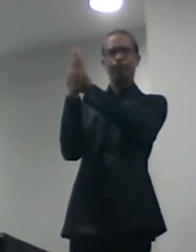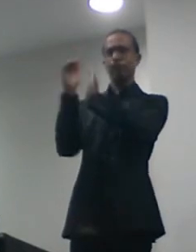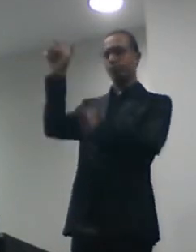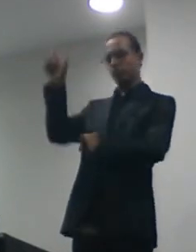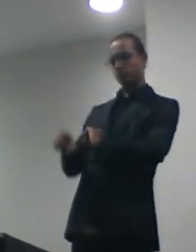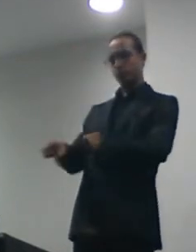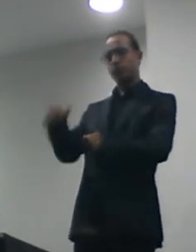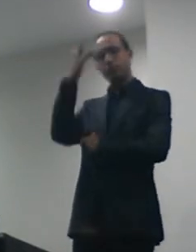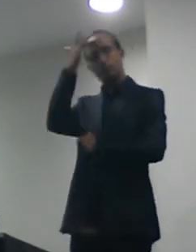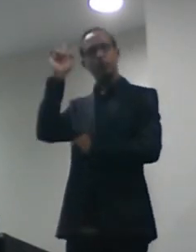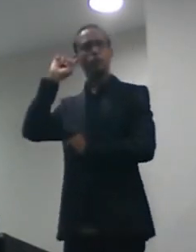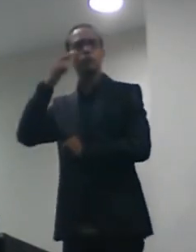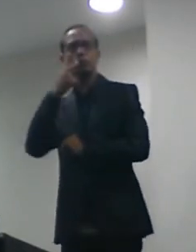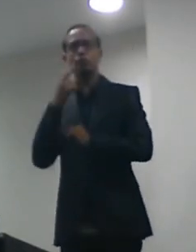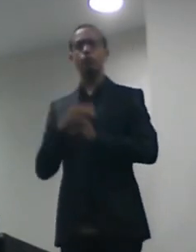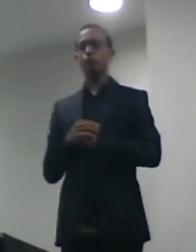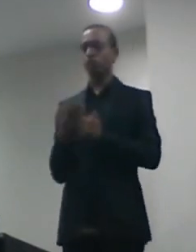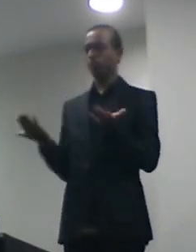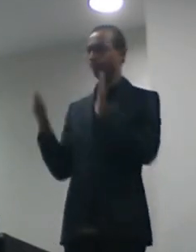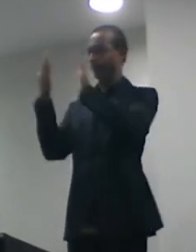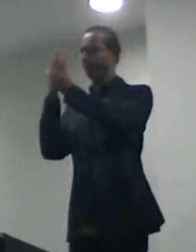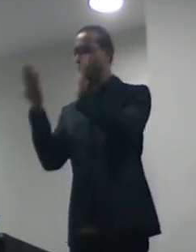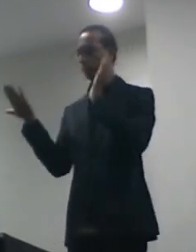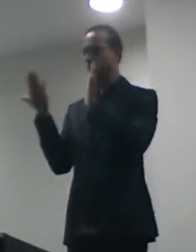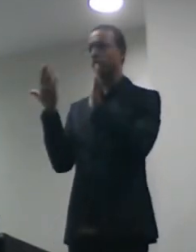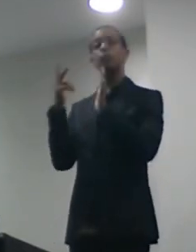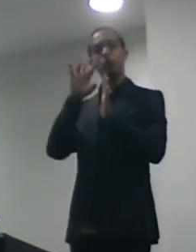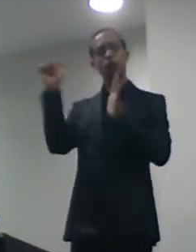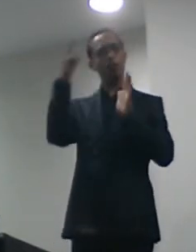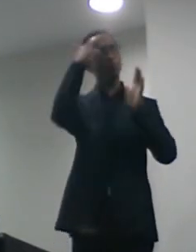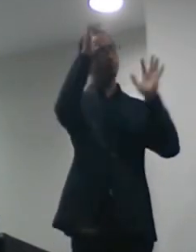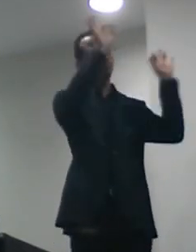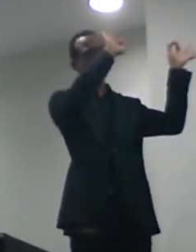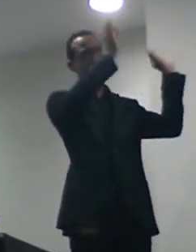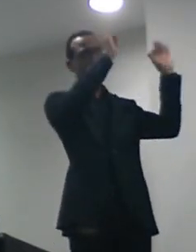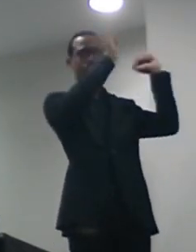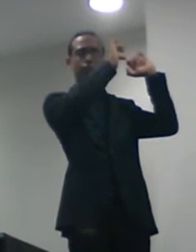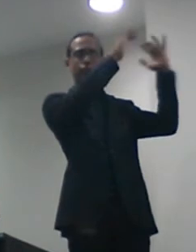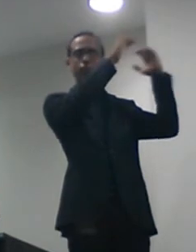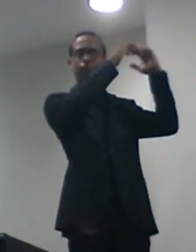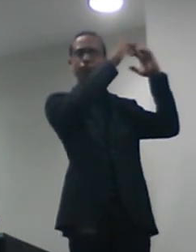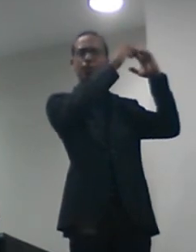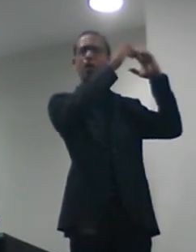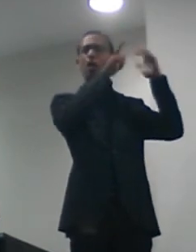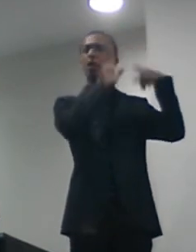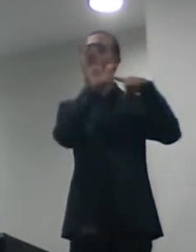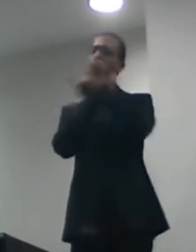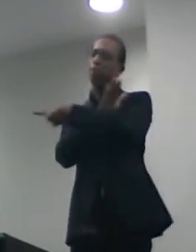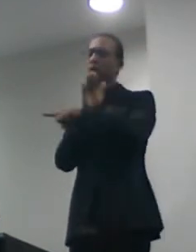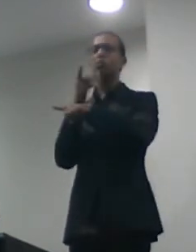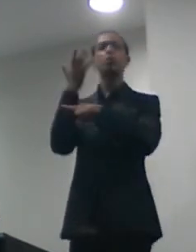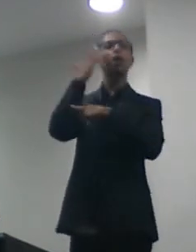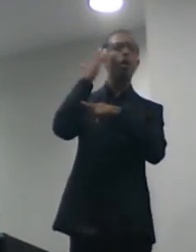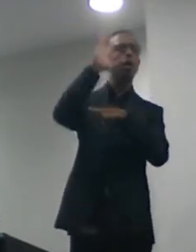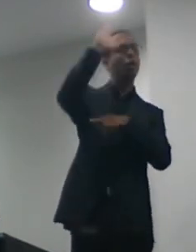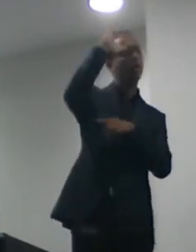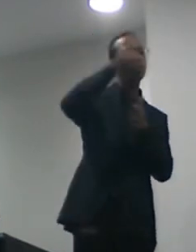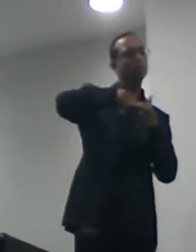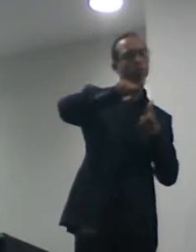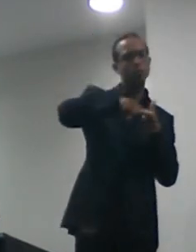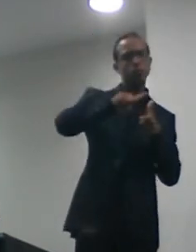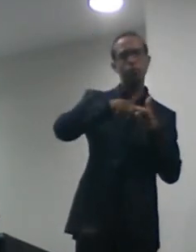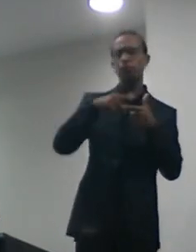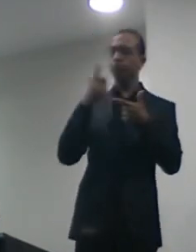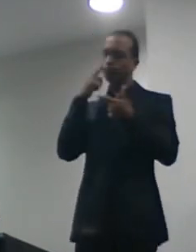um surdo. O interrogatório, ele vai formular perguntas próprias dele, a fim de melhor solucionar o problema. Ter as